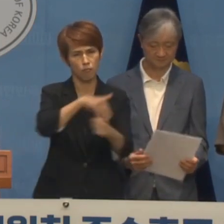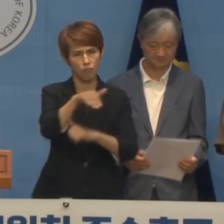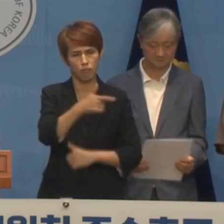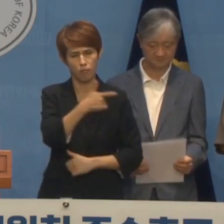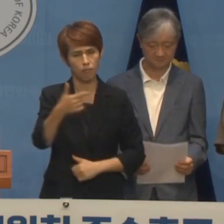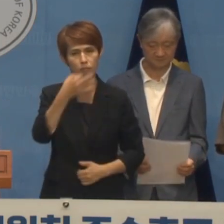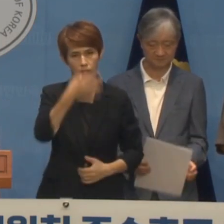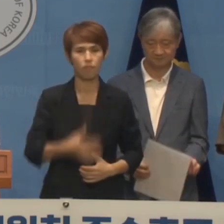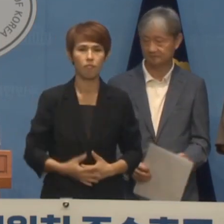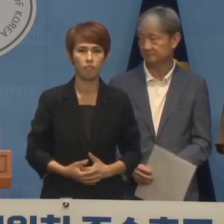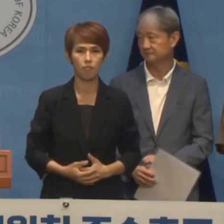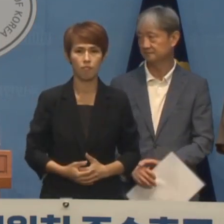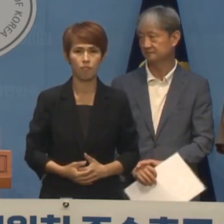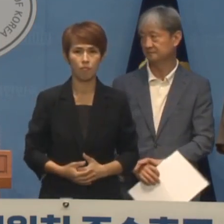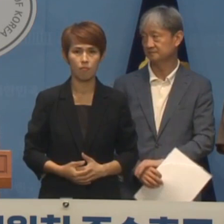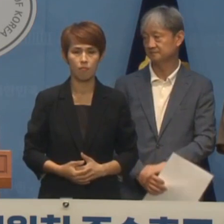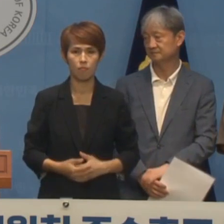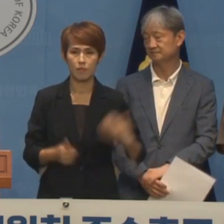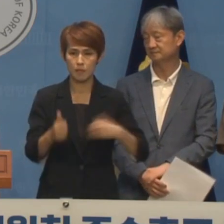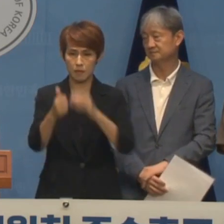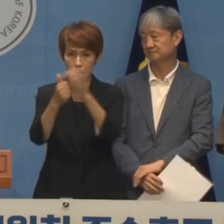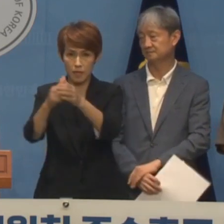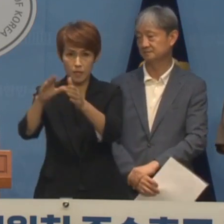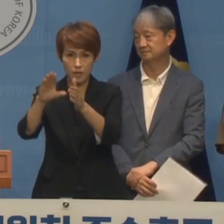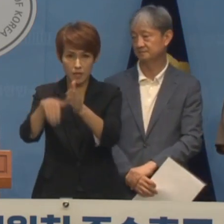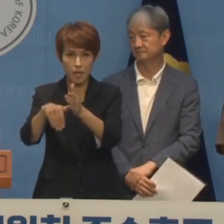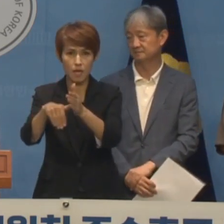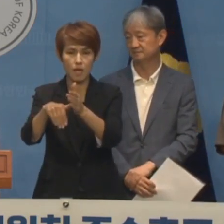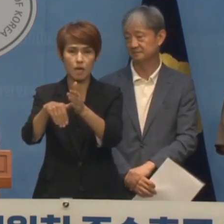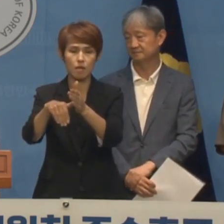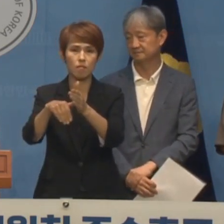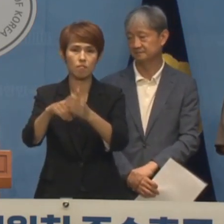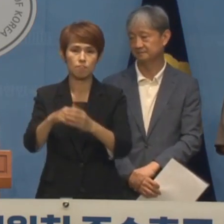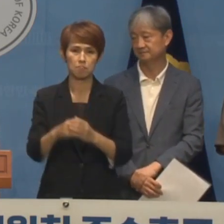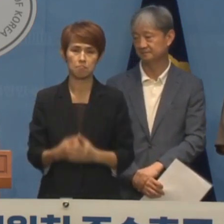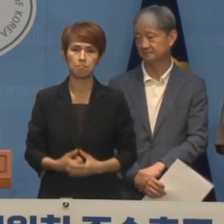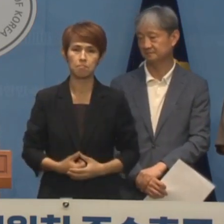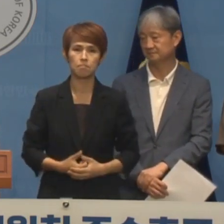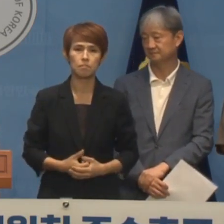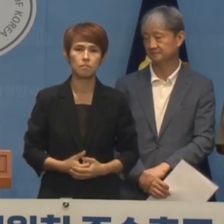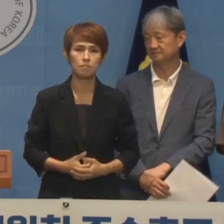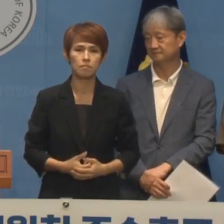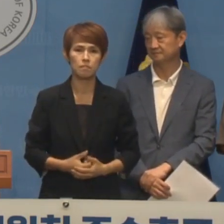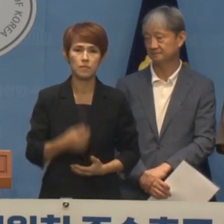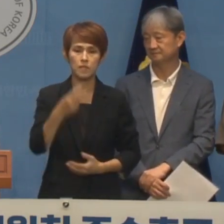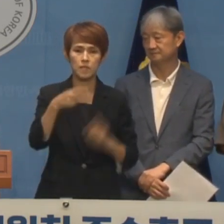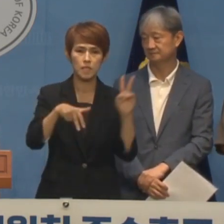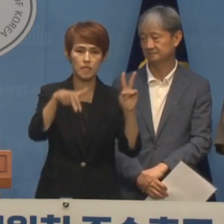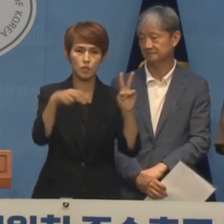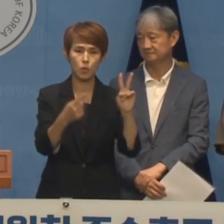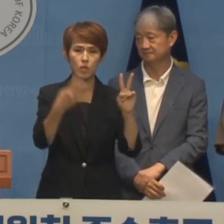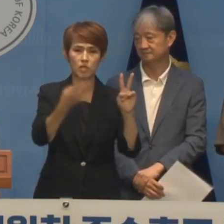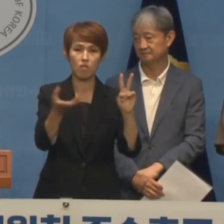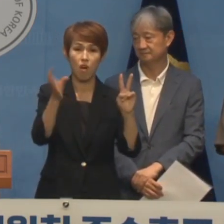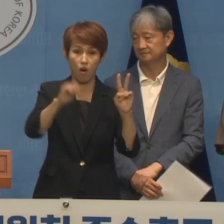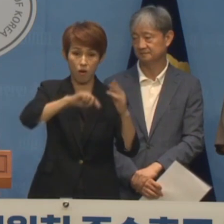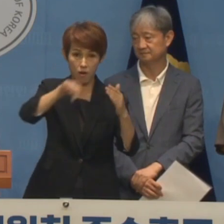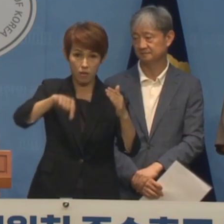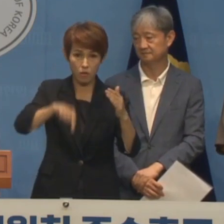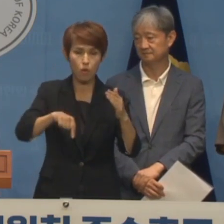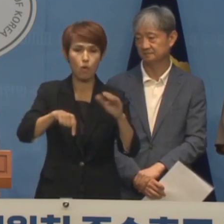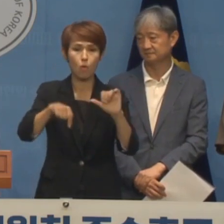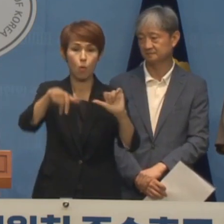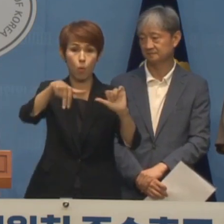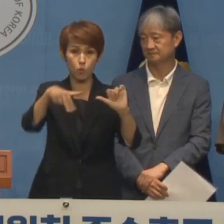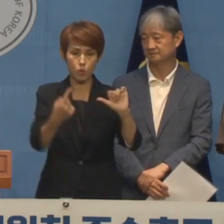상황에 놓여 있습니다. 인수 당시 최대의 LBO 방식으로 매입을 하였습니다. 총 2조 2천억의 인수자금 중 5조는